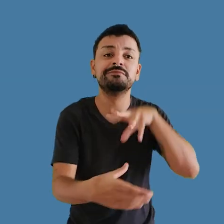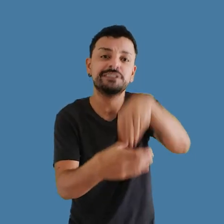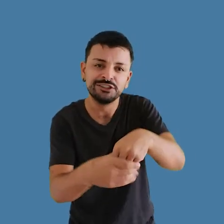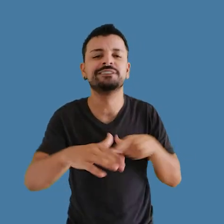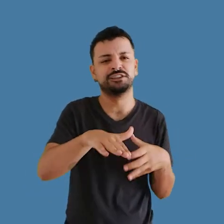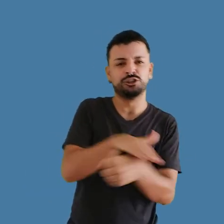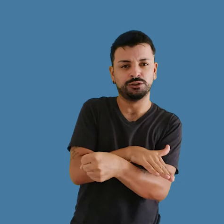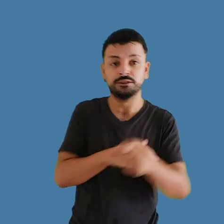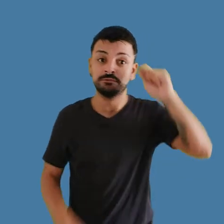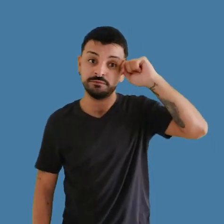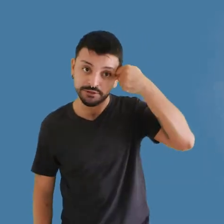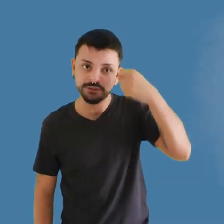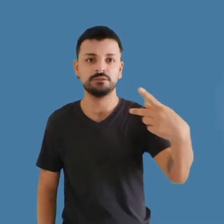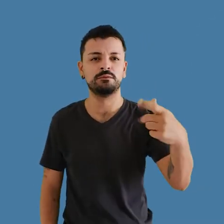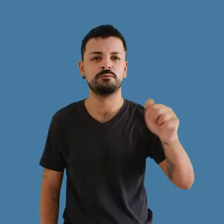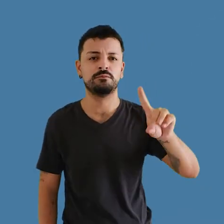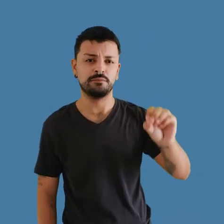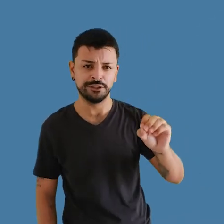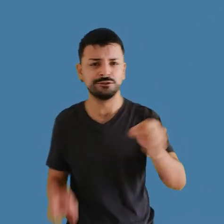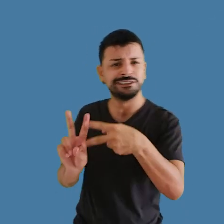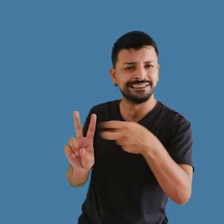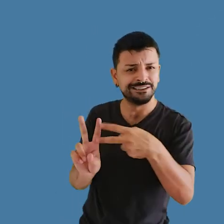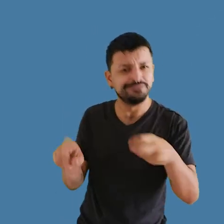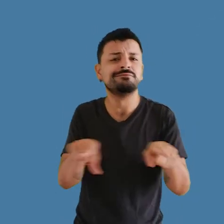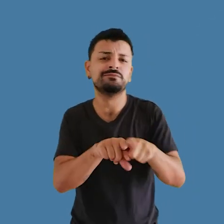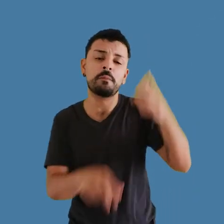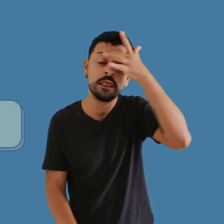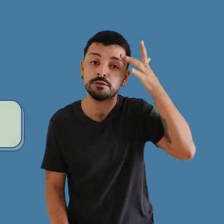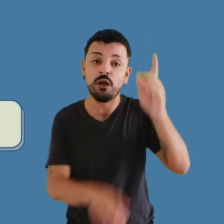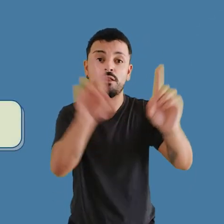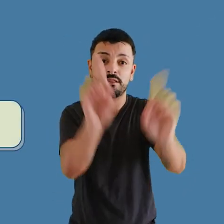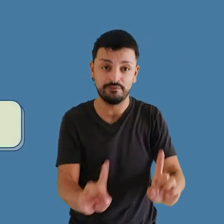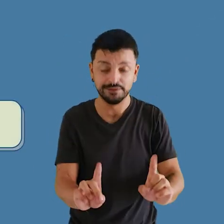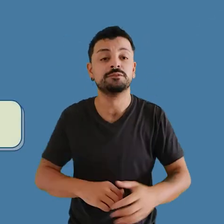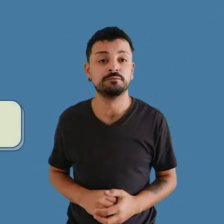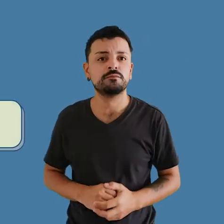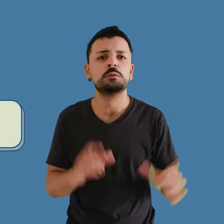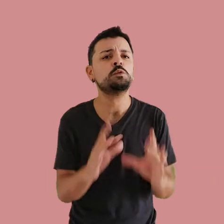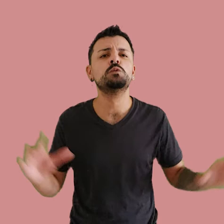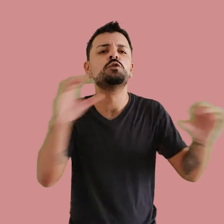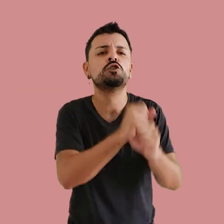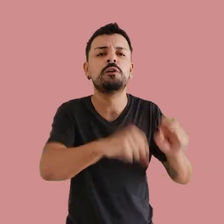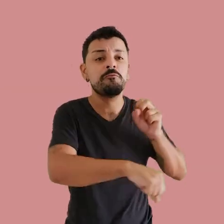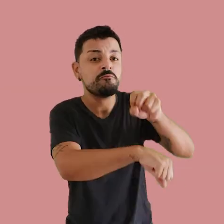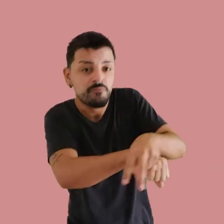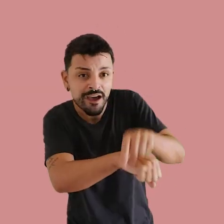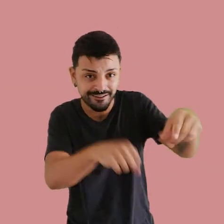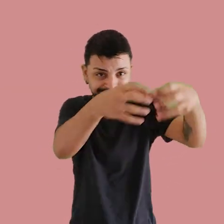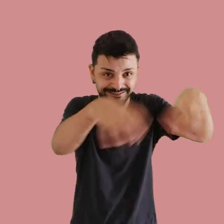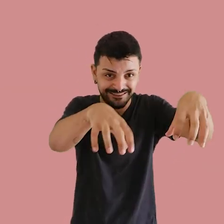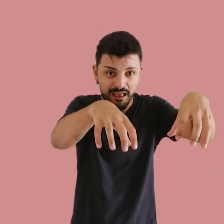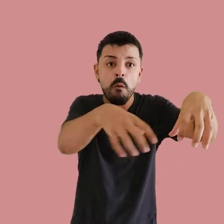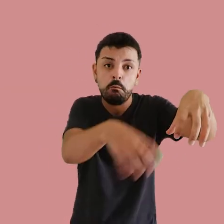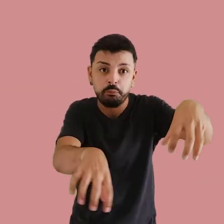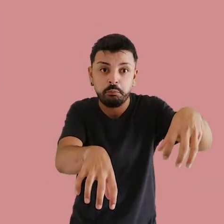entram as cotas para pretos, pardos, indígenas e pessoas com deficiência. O número de vagas para essas